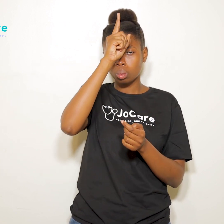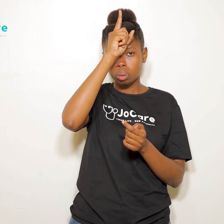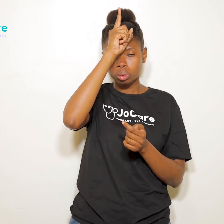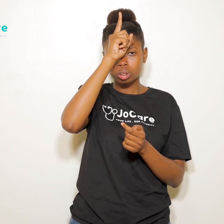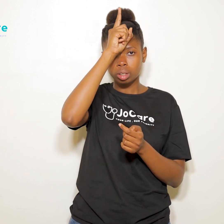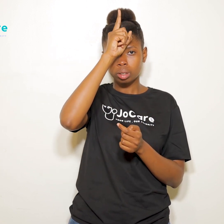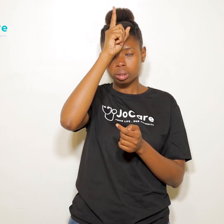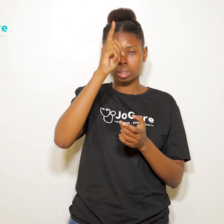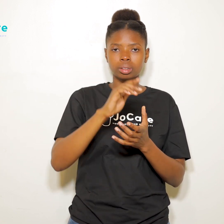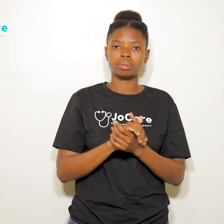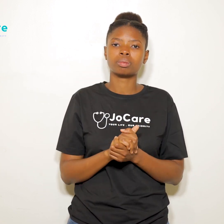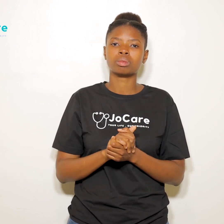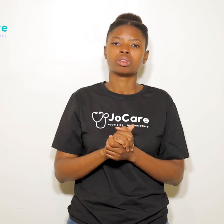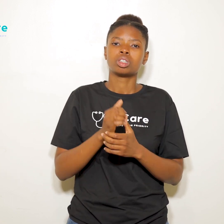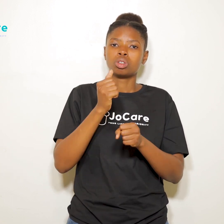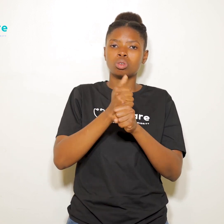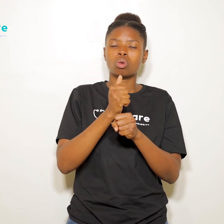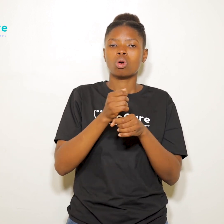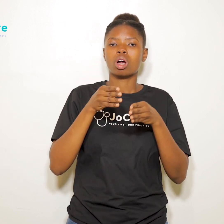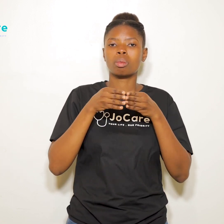bwo gukorana imibonano mpuzabitsina.